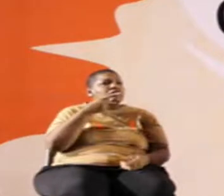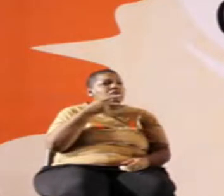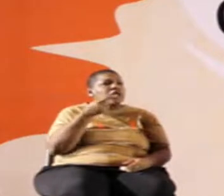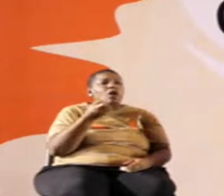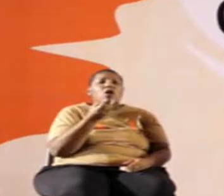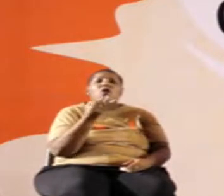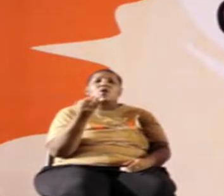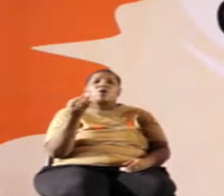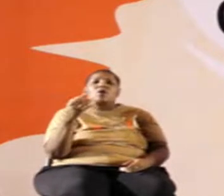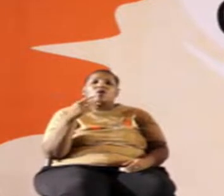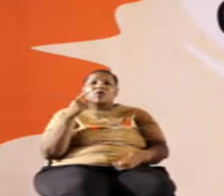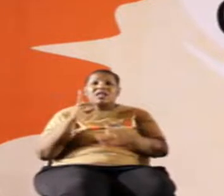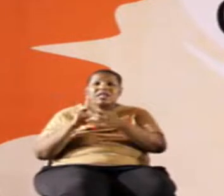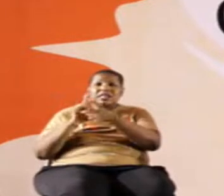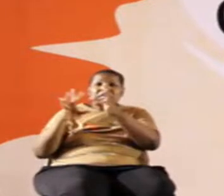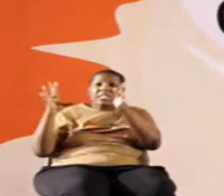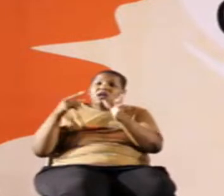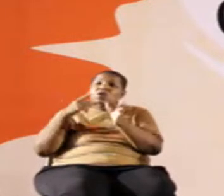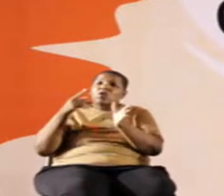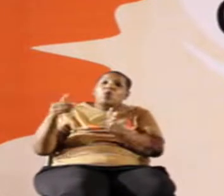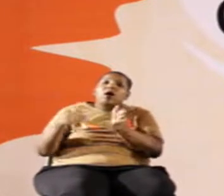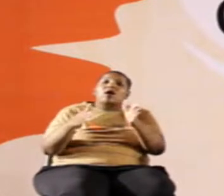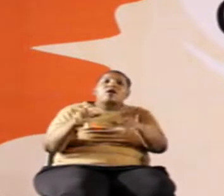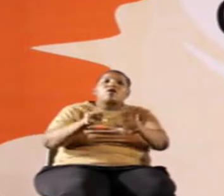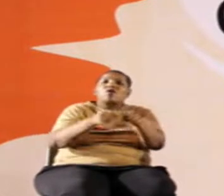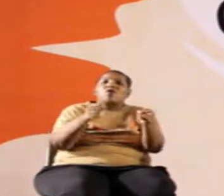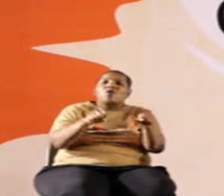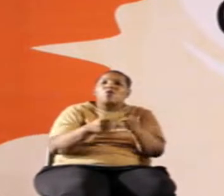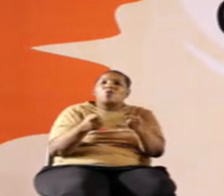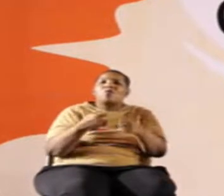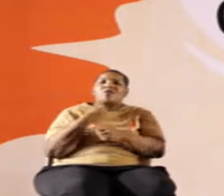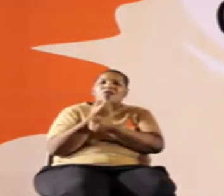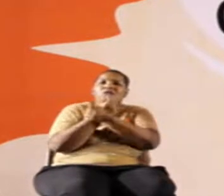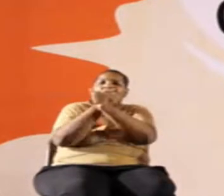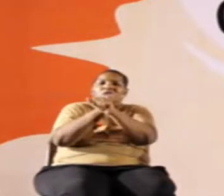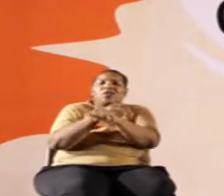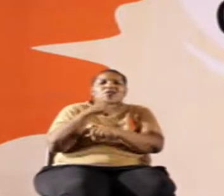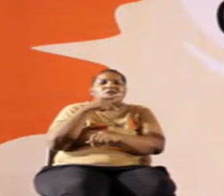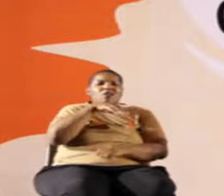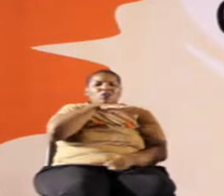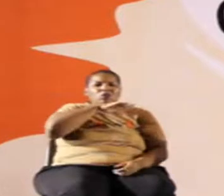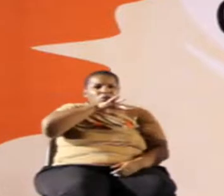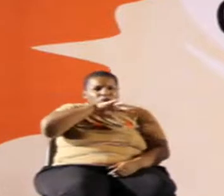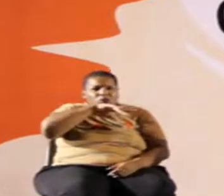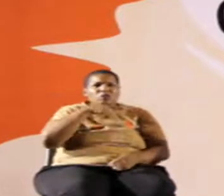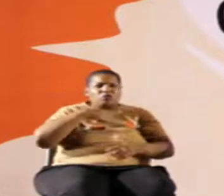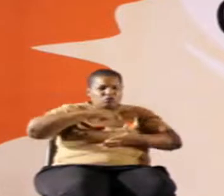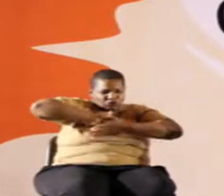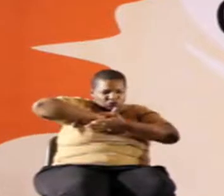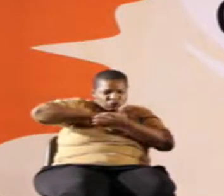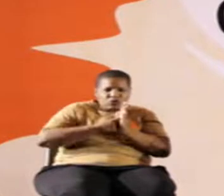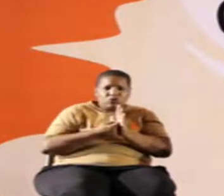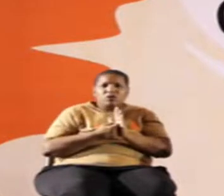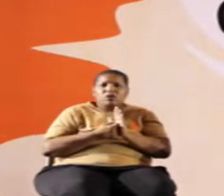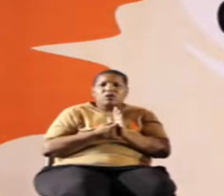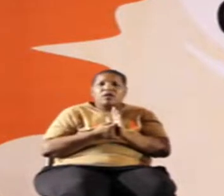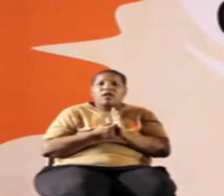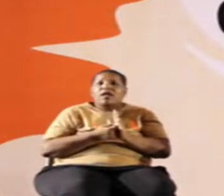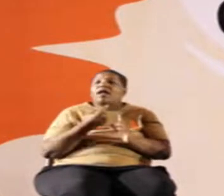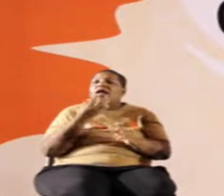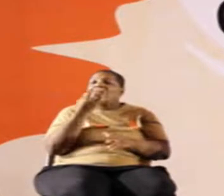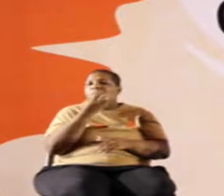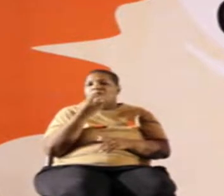caminhos de fazer liberdade, contar os caminhos de romper com os regimes de terror racial e de tortura. Na